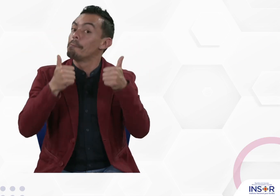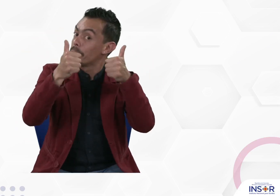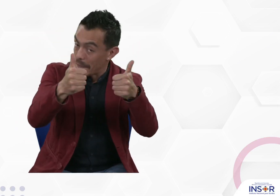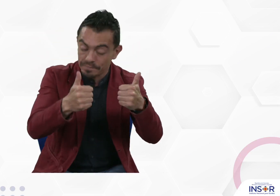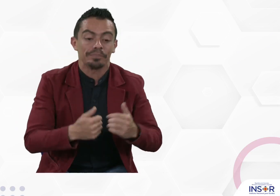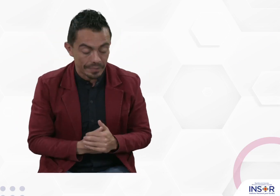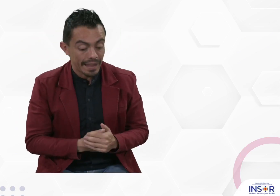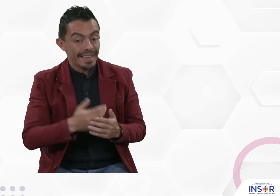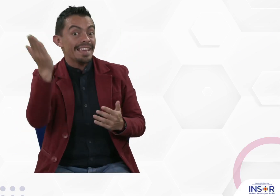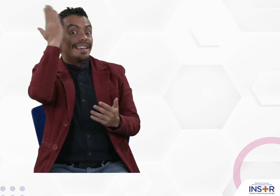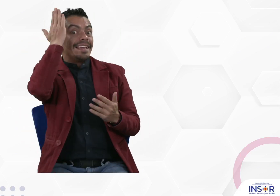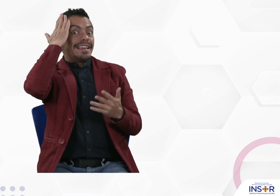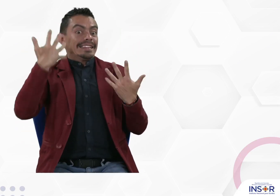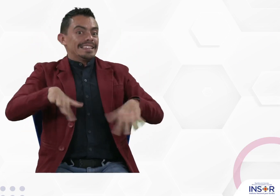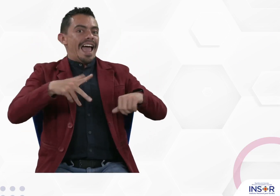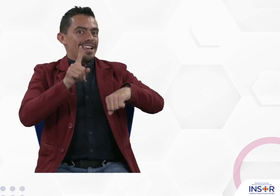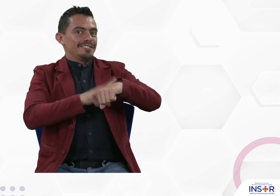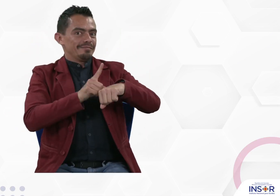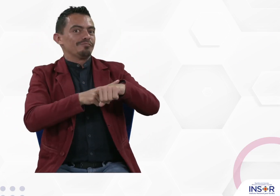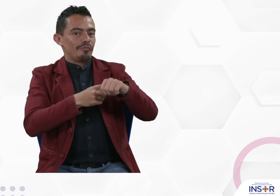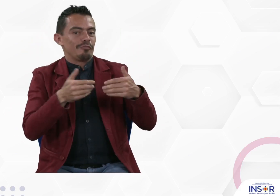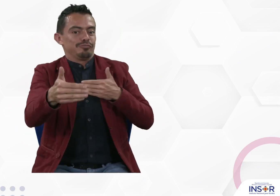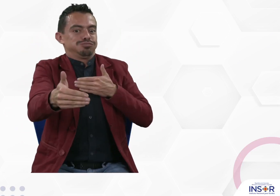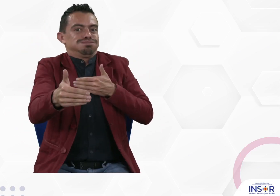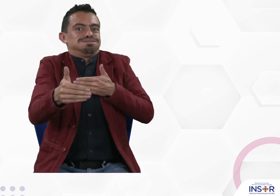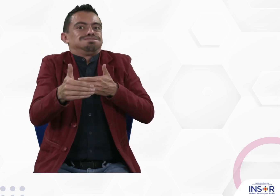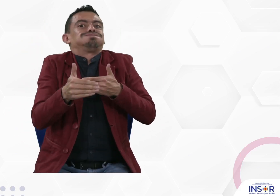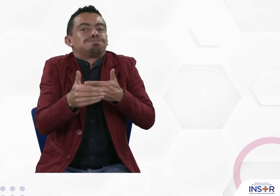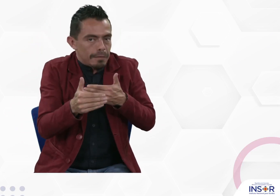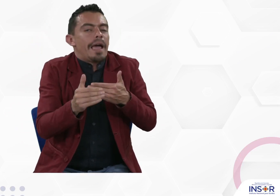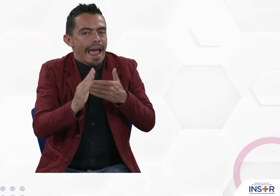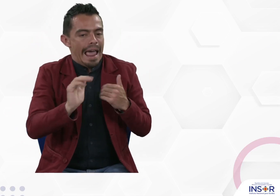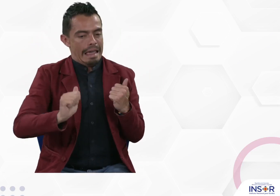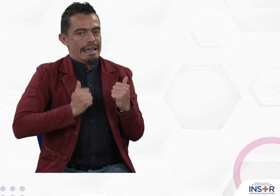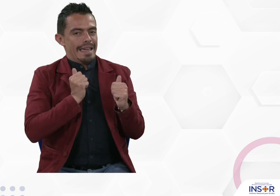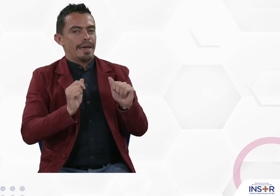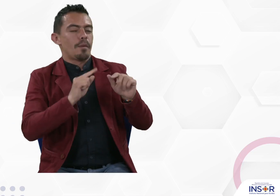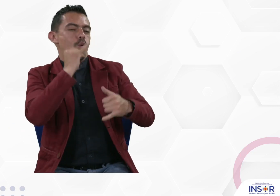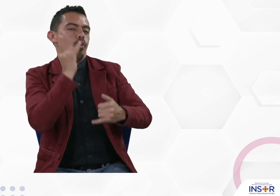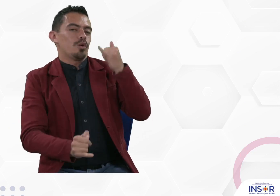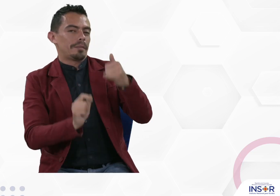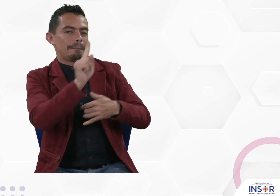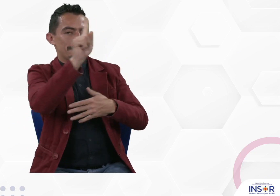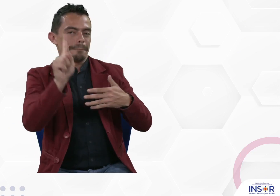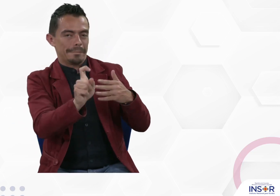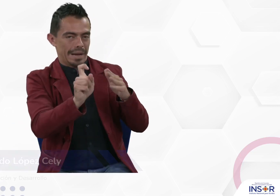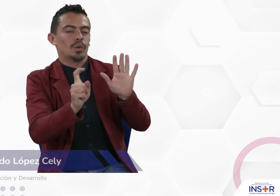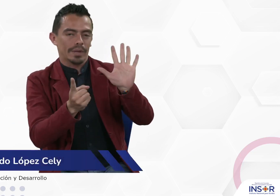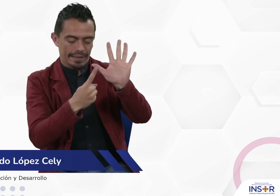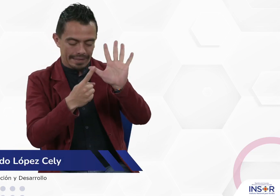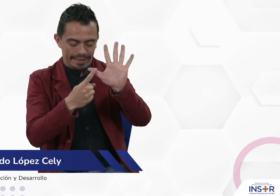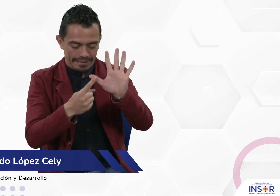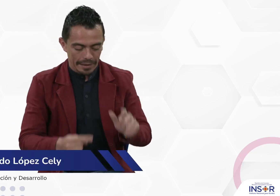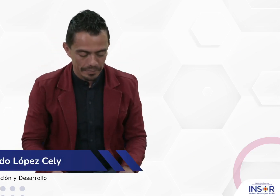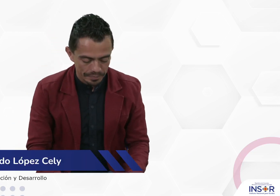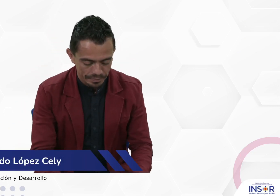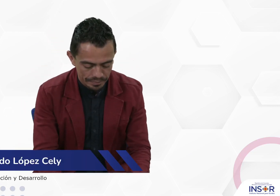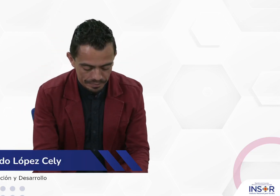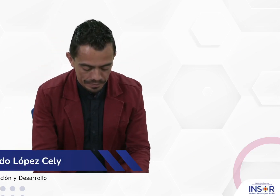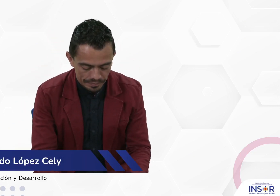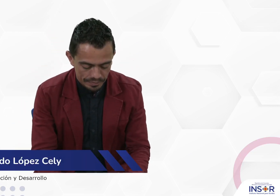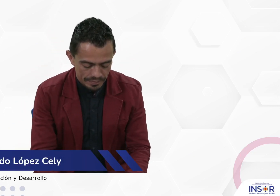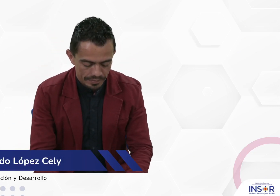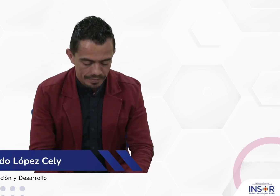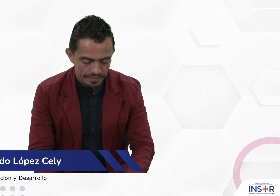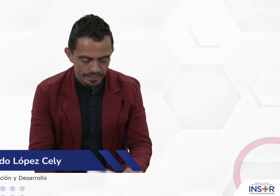que nos llevan a estos análisis y reflexión. Ya vamos a casi al cierre de nuestra transmisión y vamos con nuestra última pregunta, pregunta